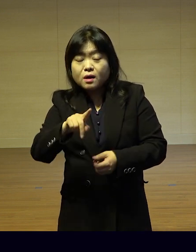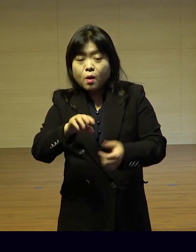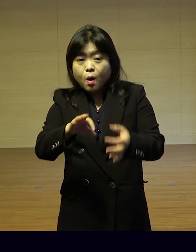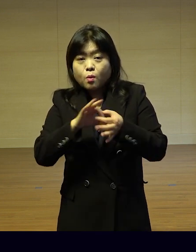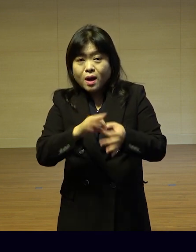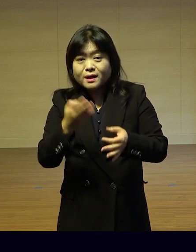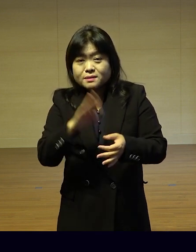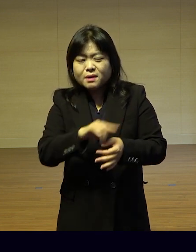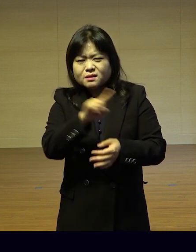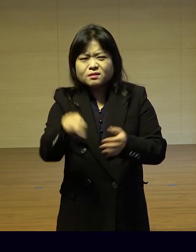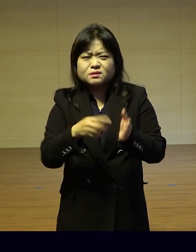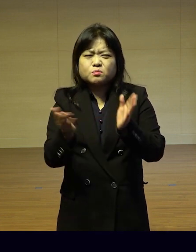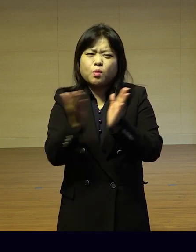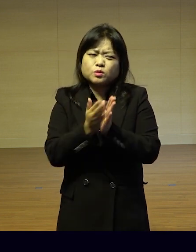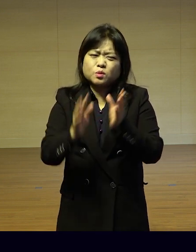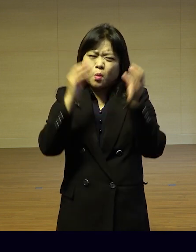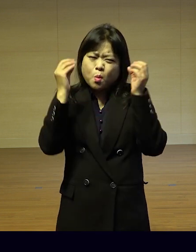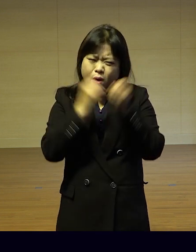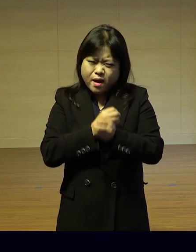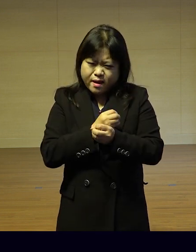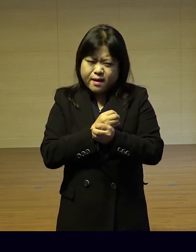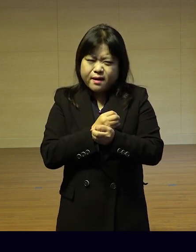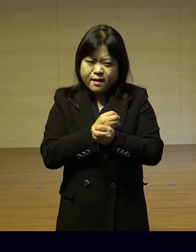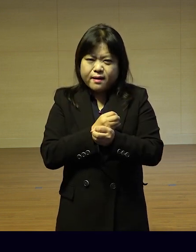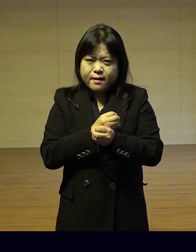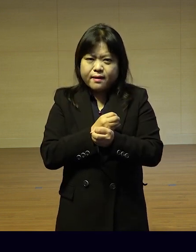불구하고 그를 모순으로 오해하면서